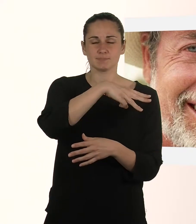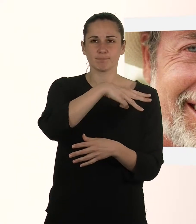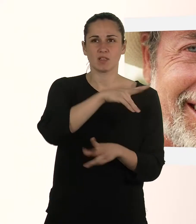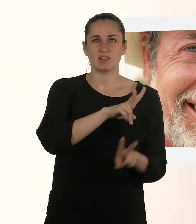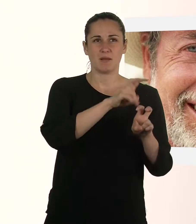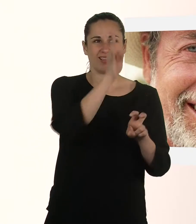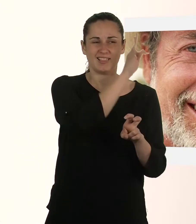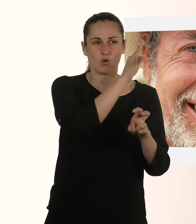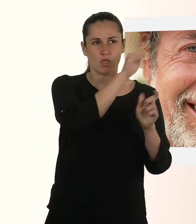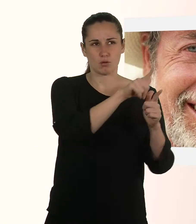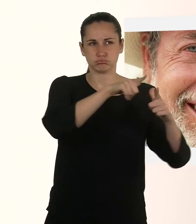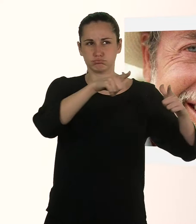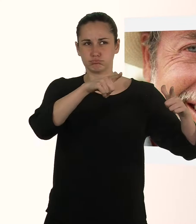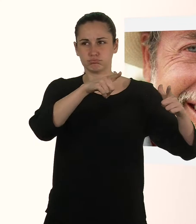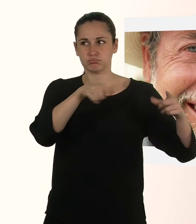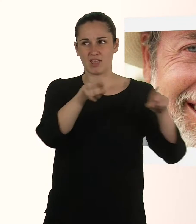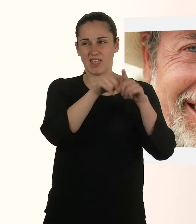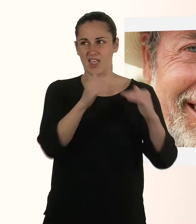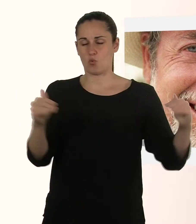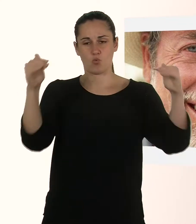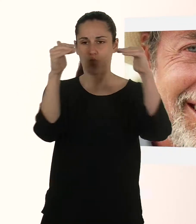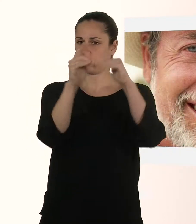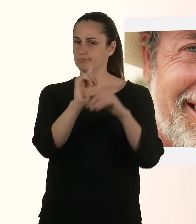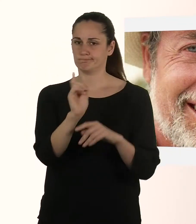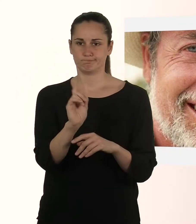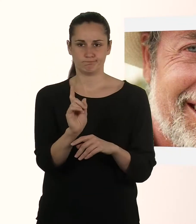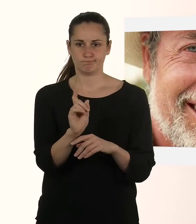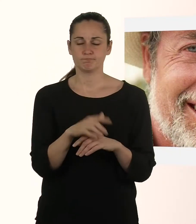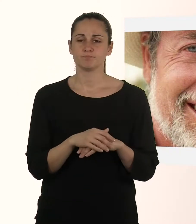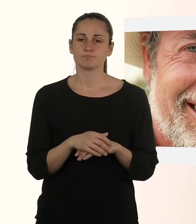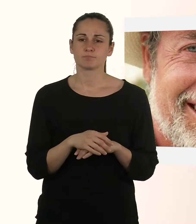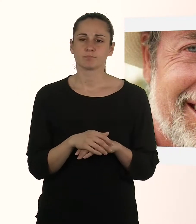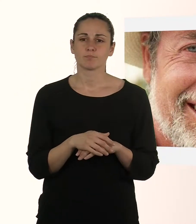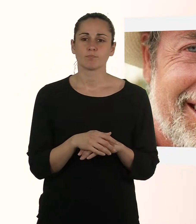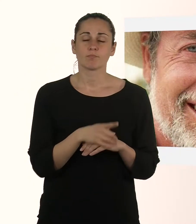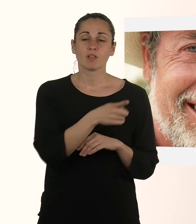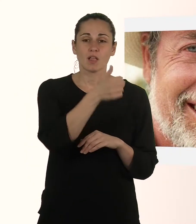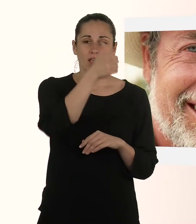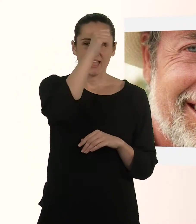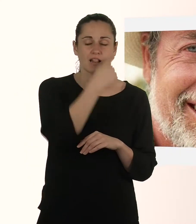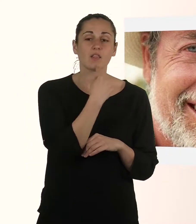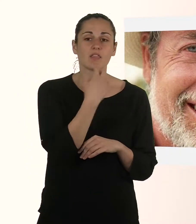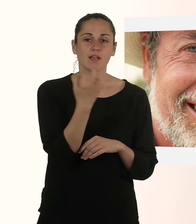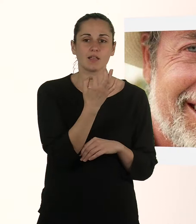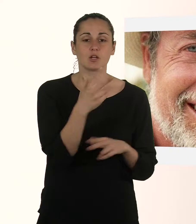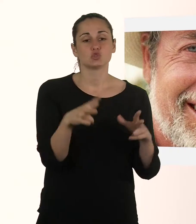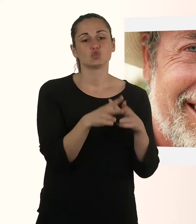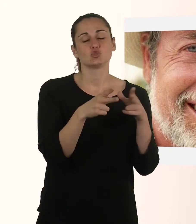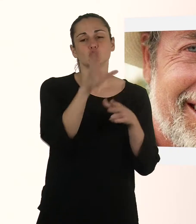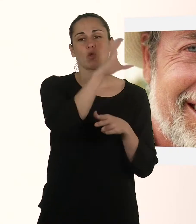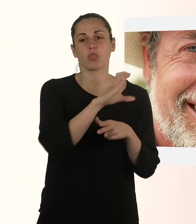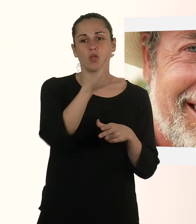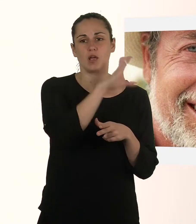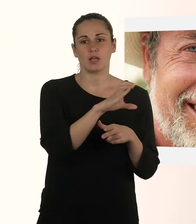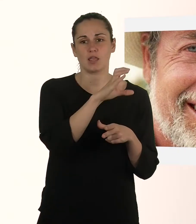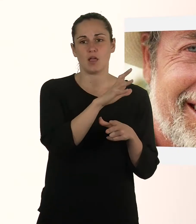siquiera en el nivel puramente conceptual. Él decía que hacía sociología, en valenciano, sociología